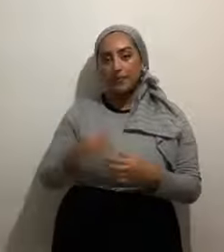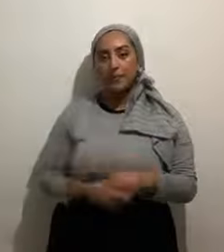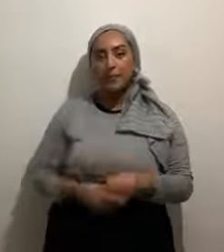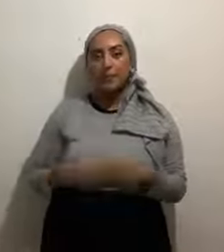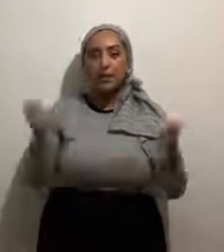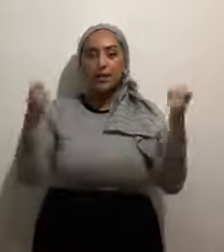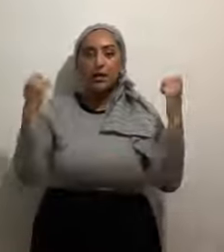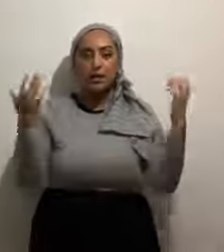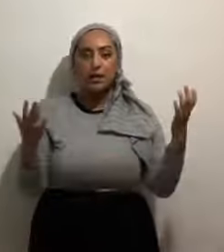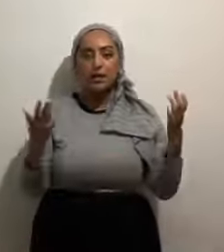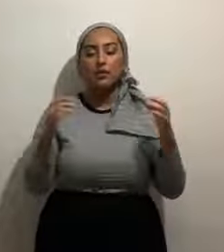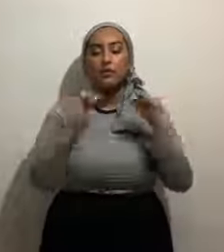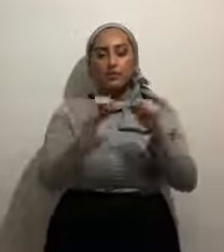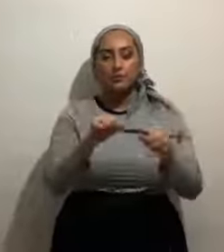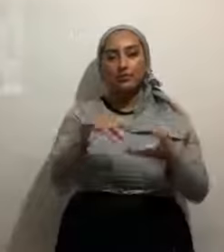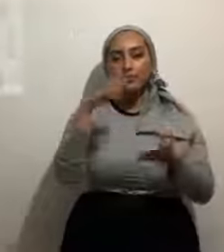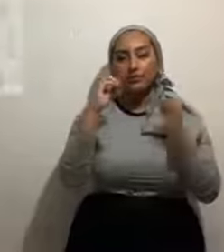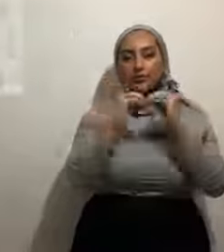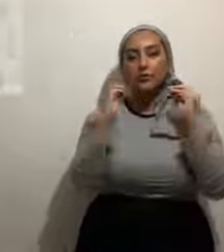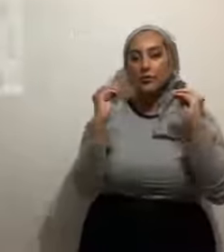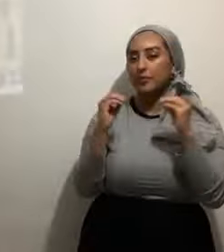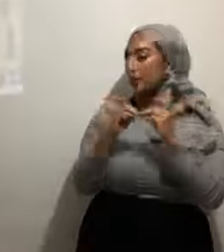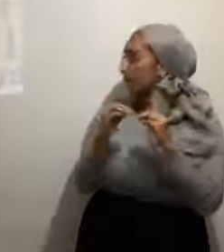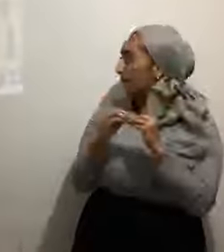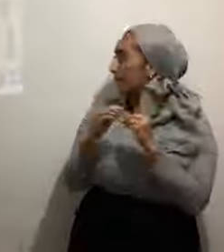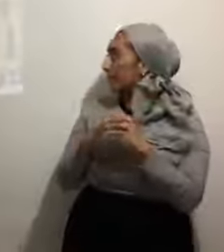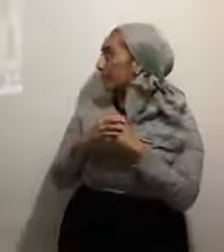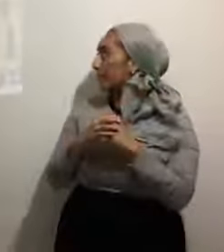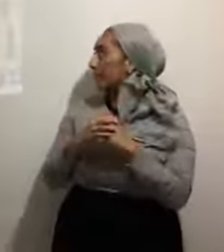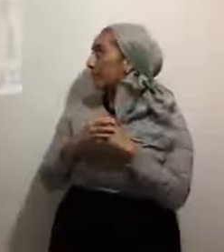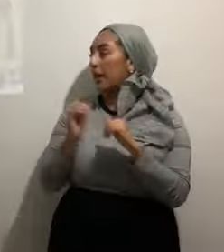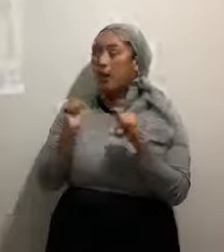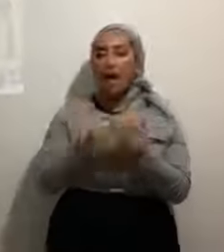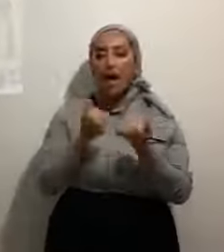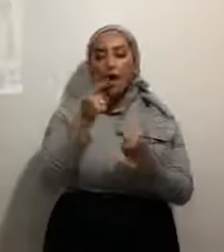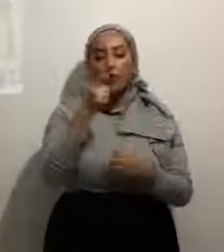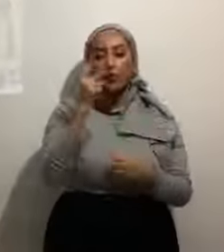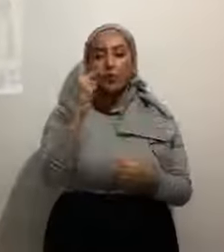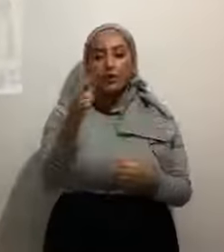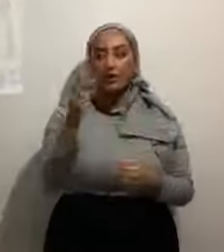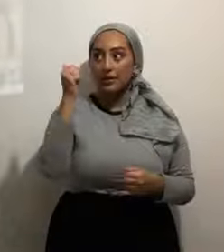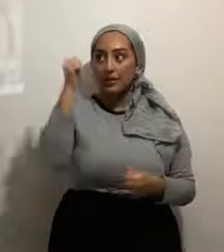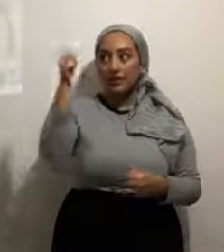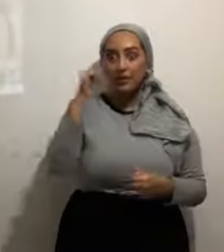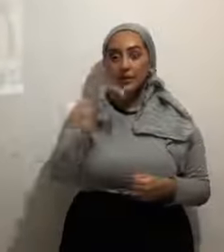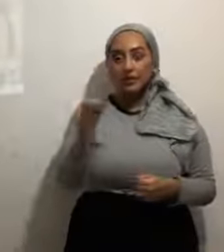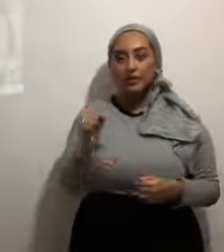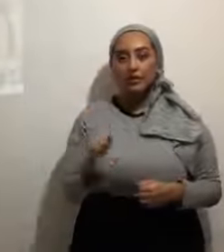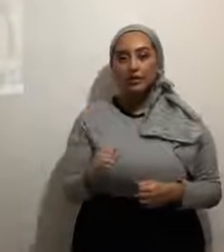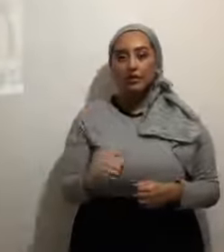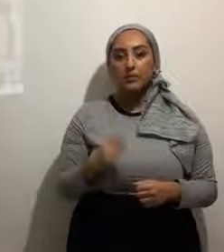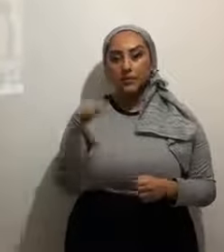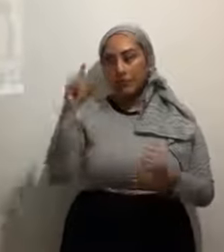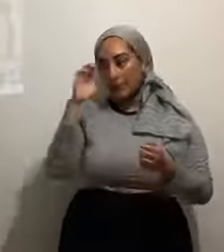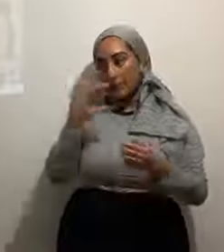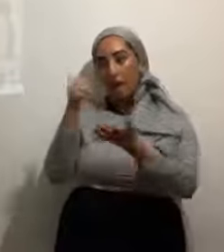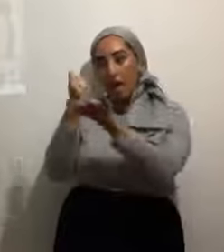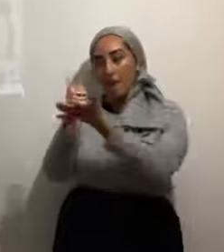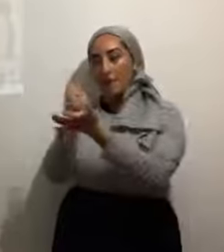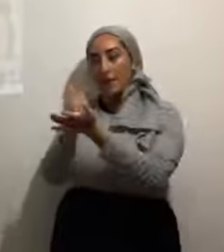Aleluya. Seguimos ministrando. Entonces, ¿cómo ves? Él es. ¿Vas a acudir al diablo? ¿Vas a estar temblando